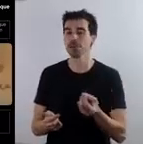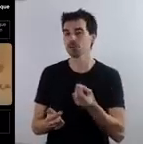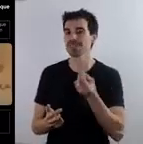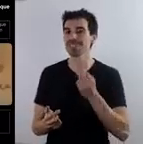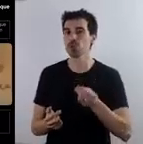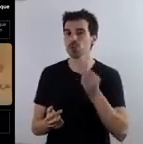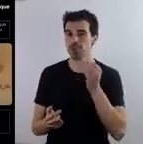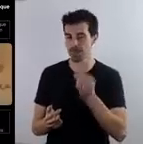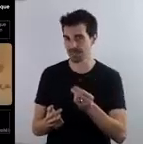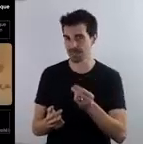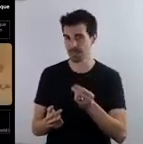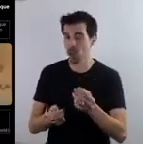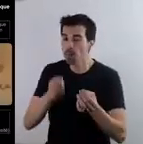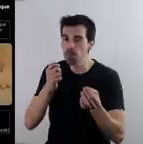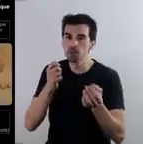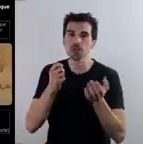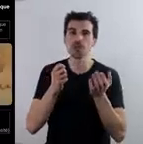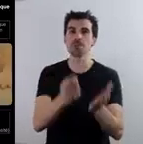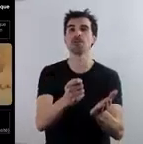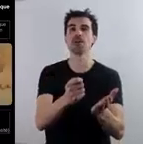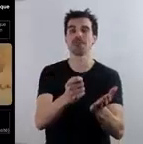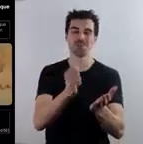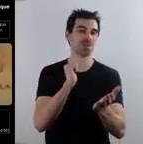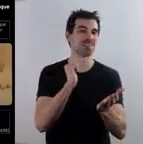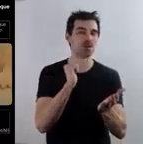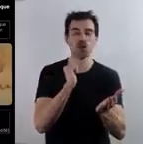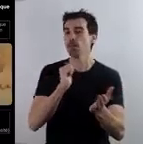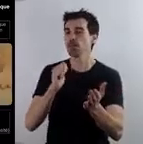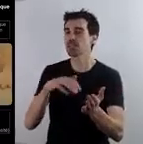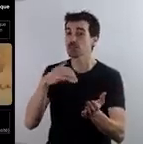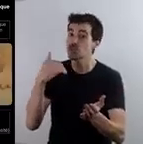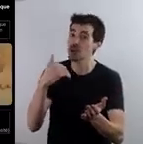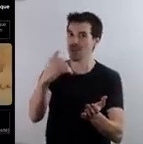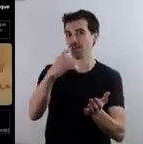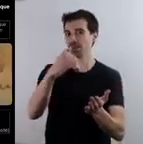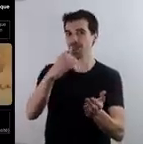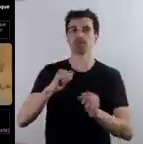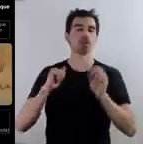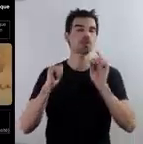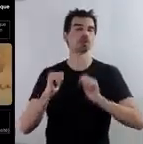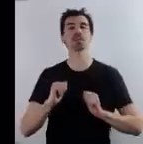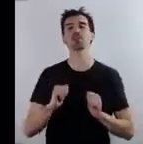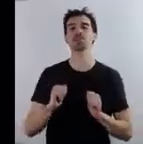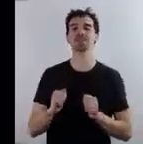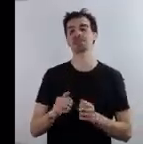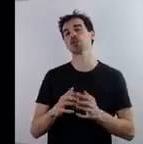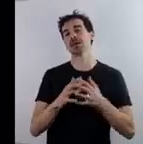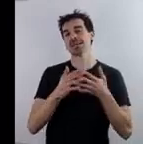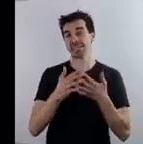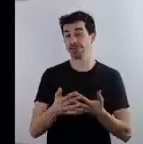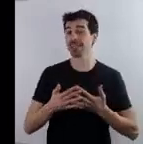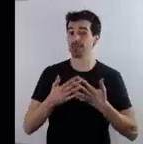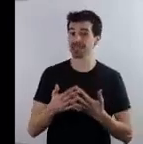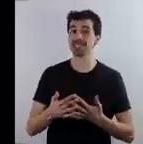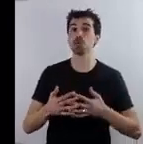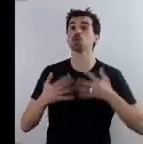il dépend du stimulus appliqué. Plus on frappe fort sur le tendon, plus la jambe se lèvera. Une chose à retenir, c'est que